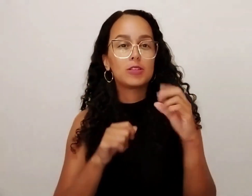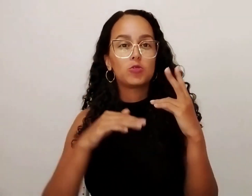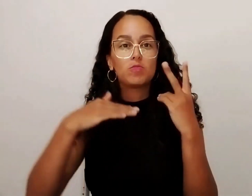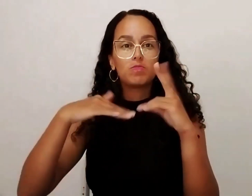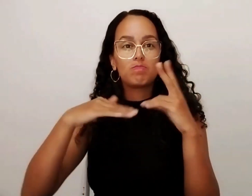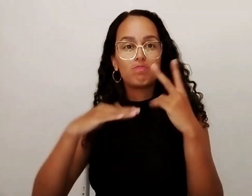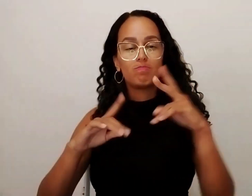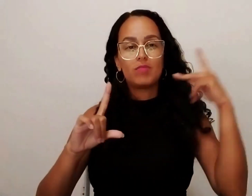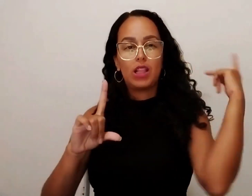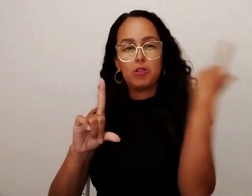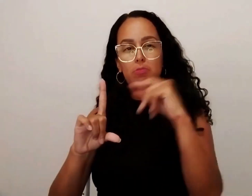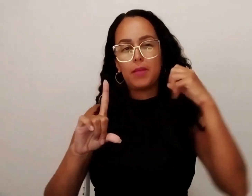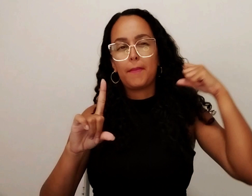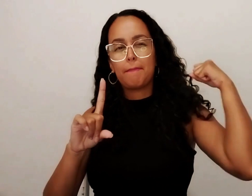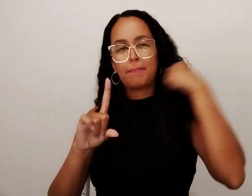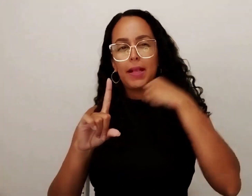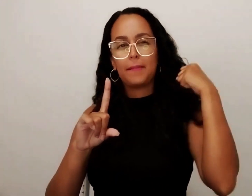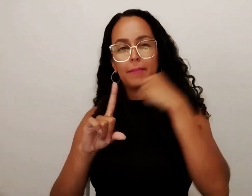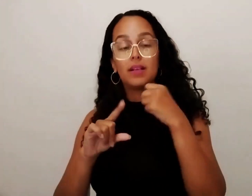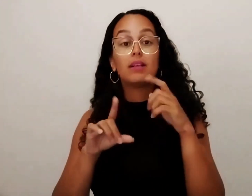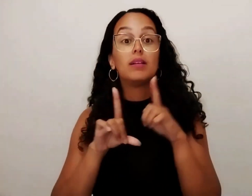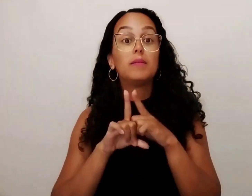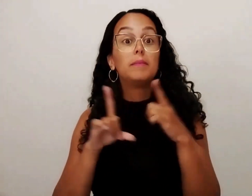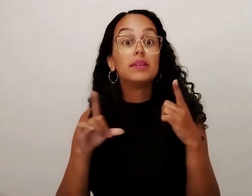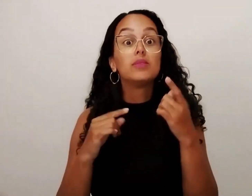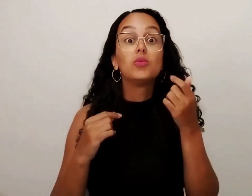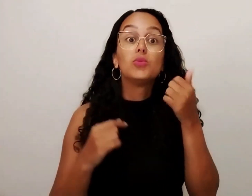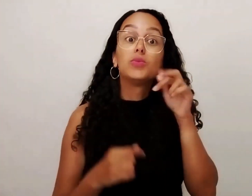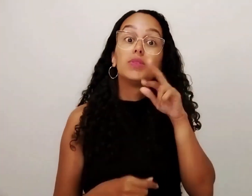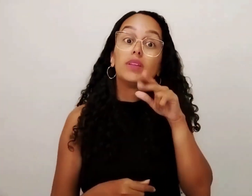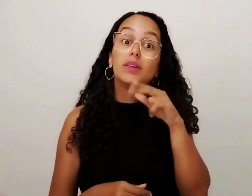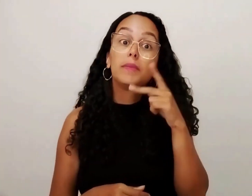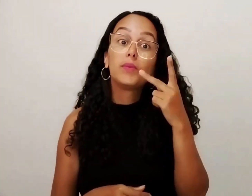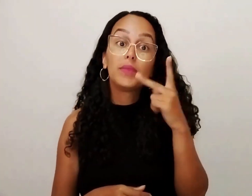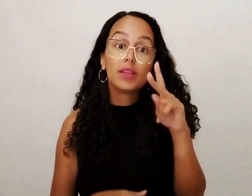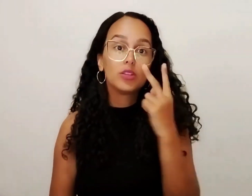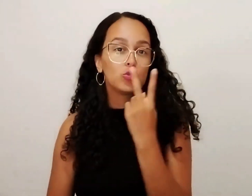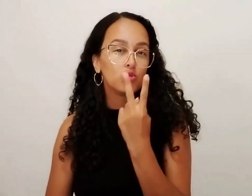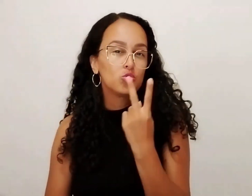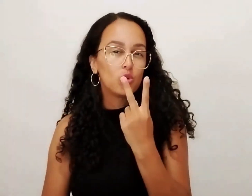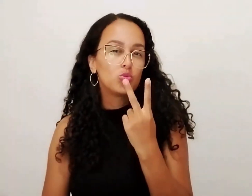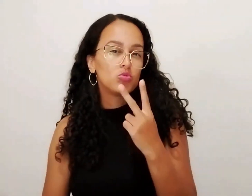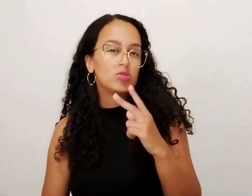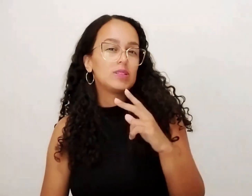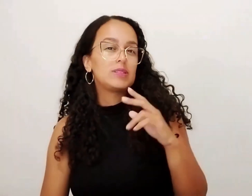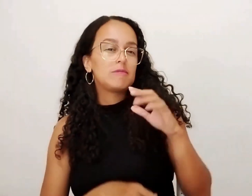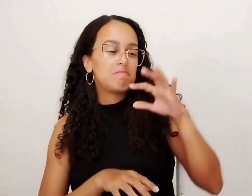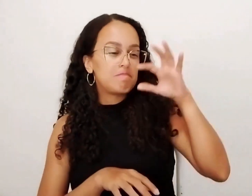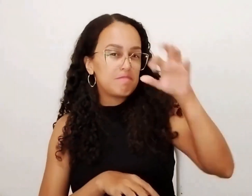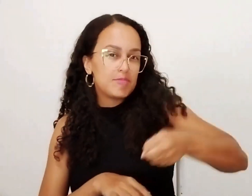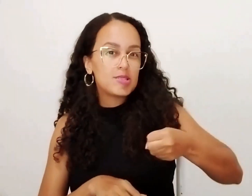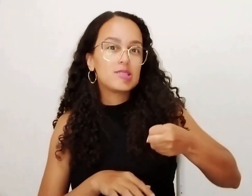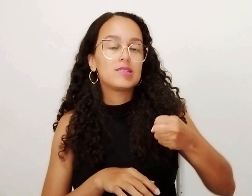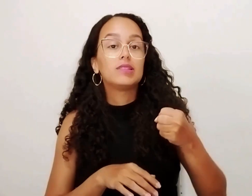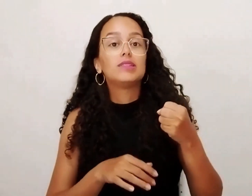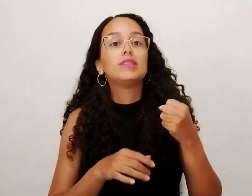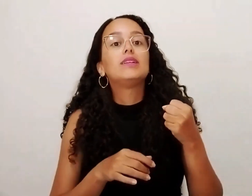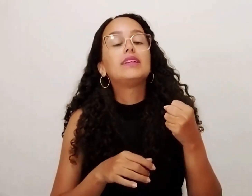Macunaíma se transforma no imperador do Mato Virgem e tem um filho com Si. O filho